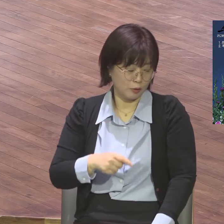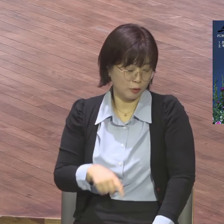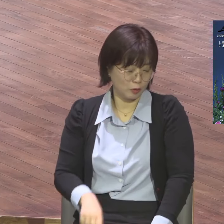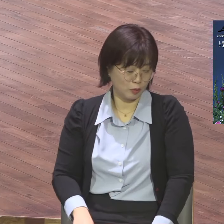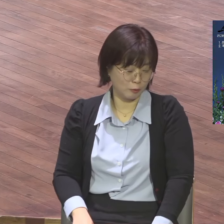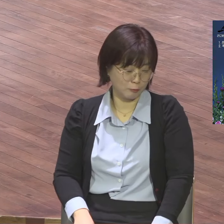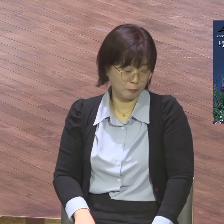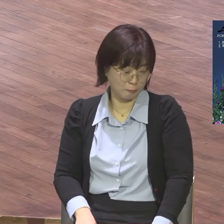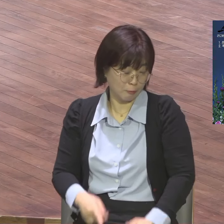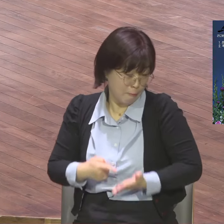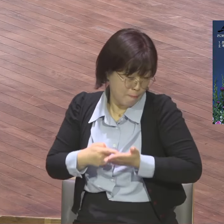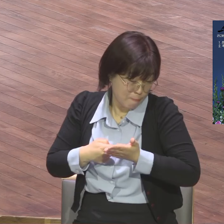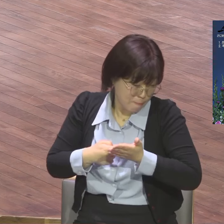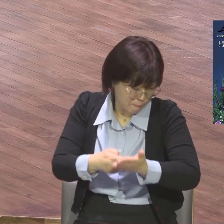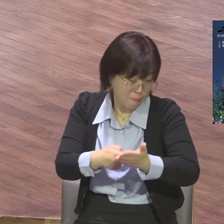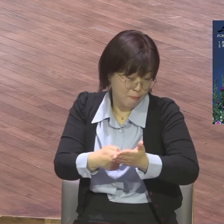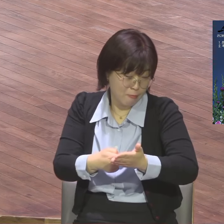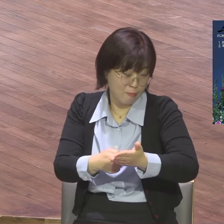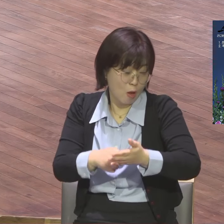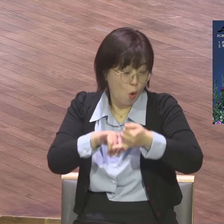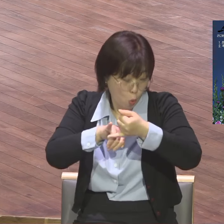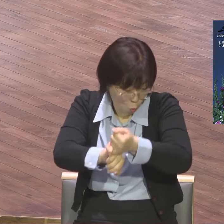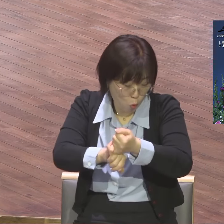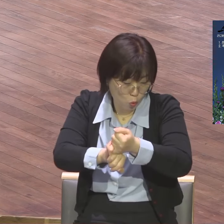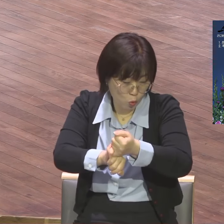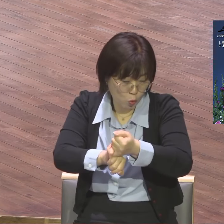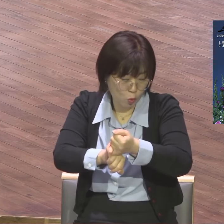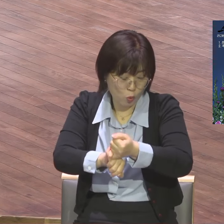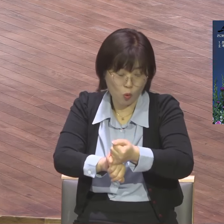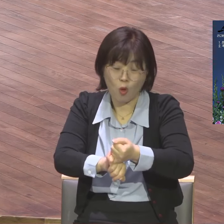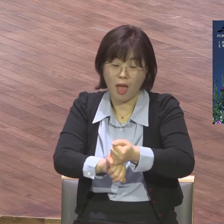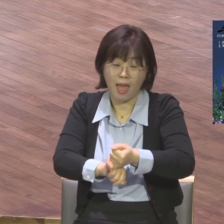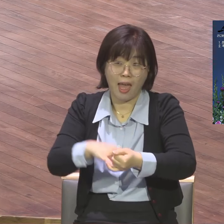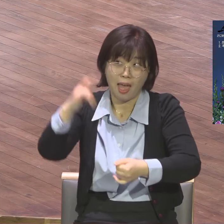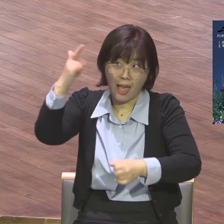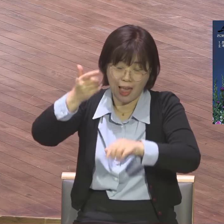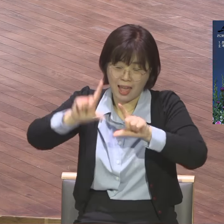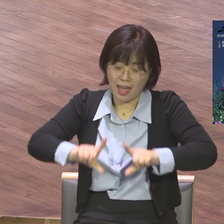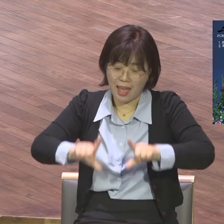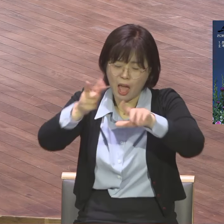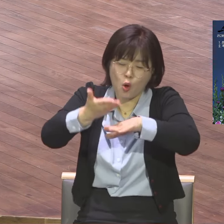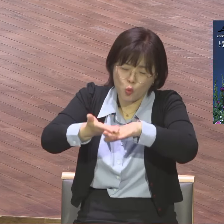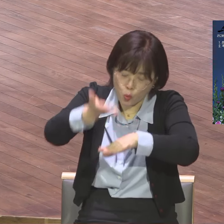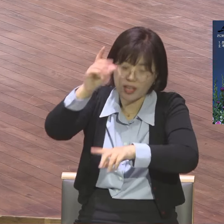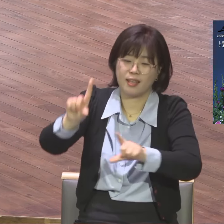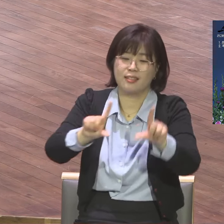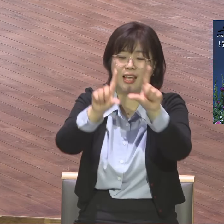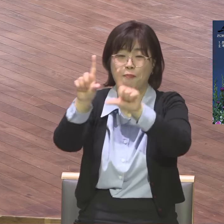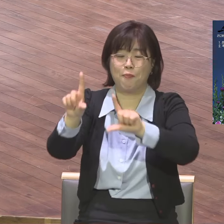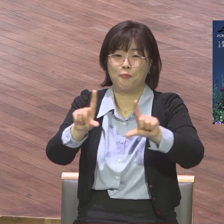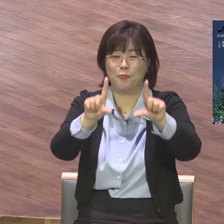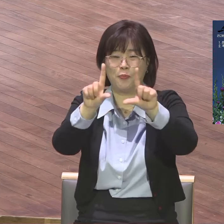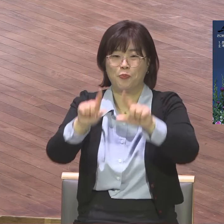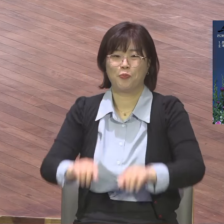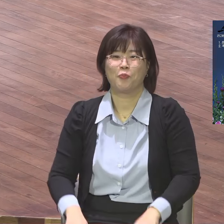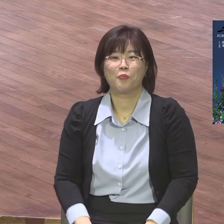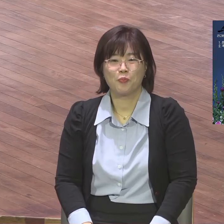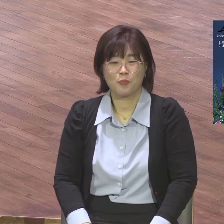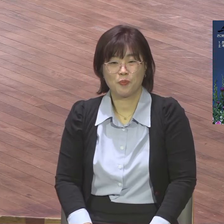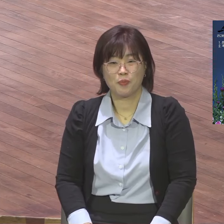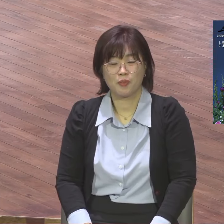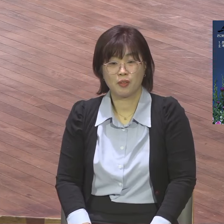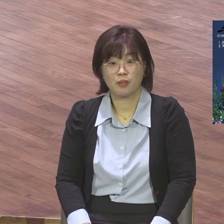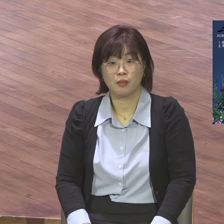아니라 이제는 해 위의 삶. 전도서는 외적으로 보면 해 아래 모든 것이 헛되다는